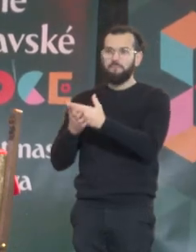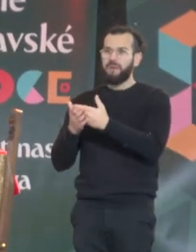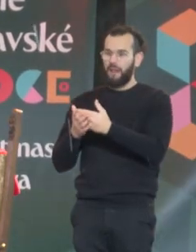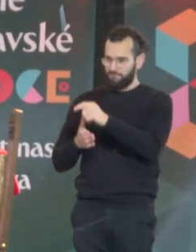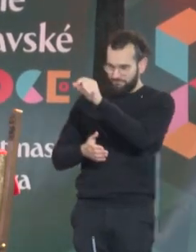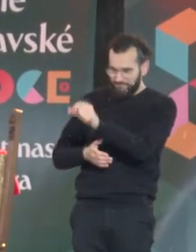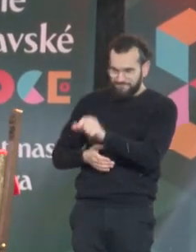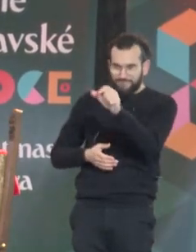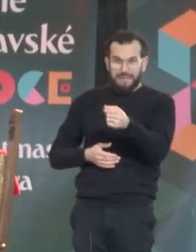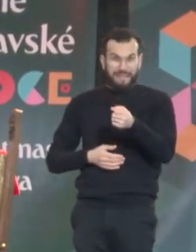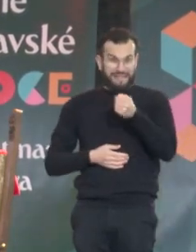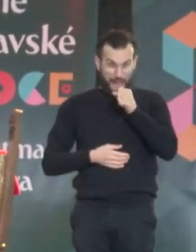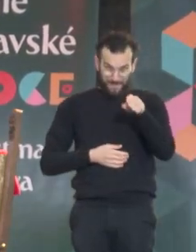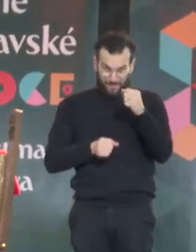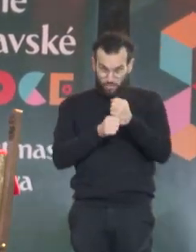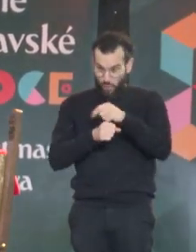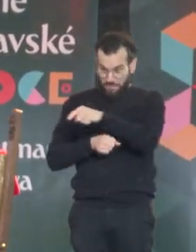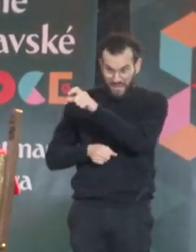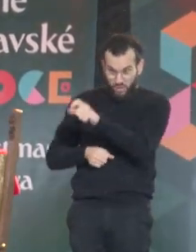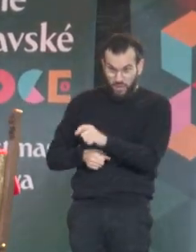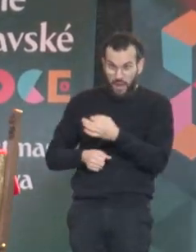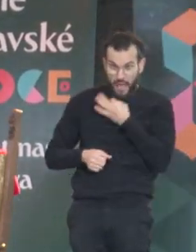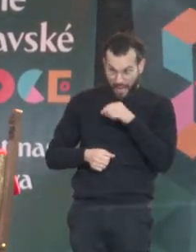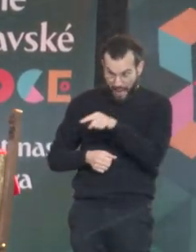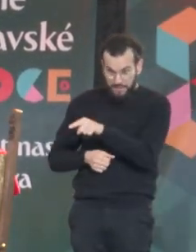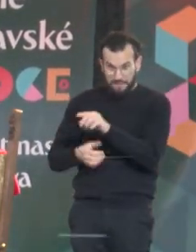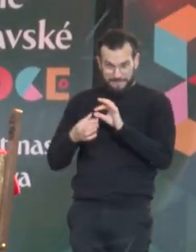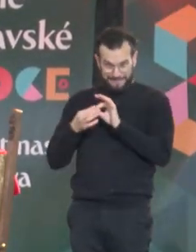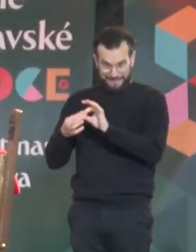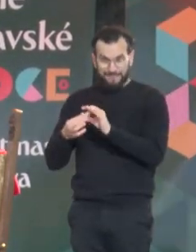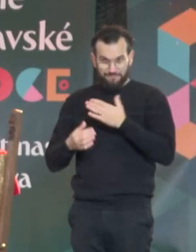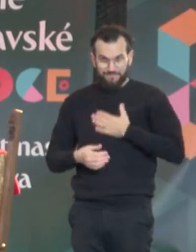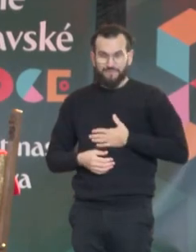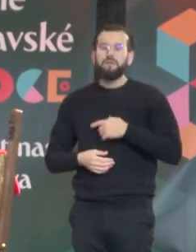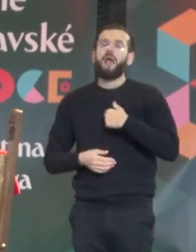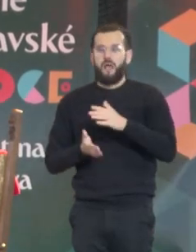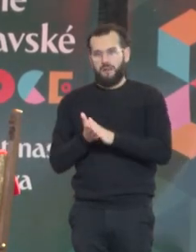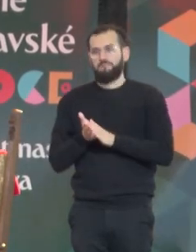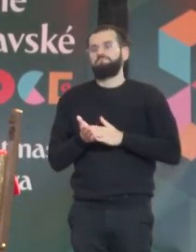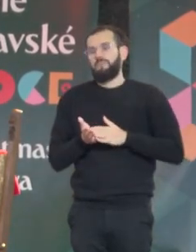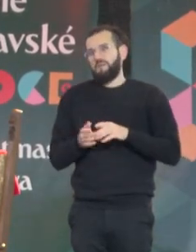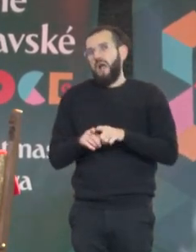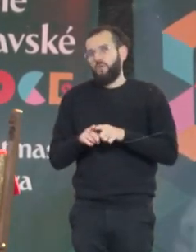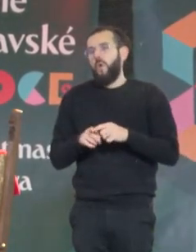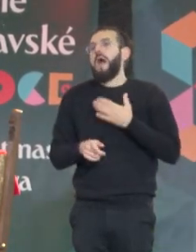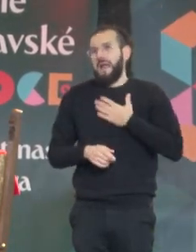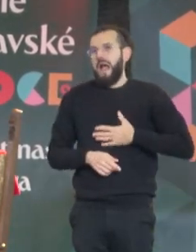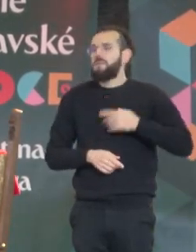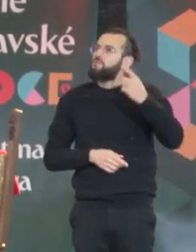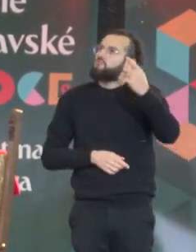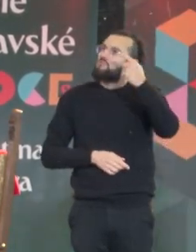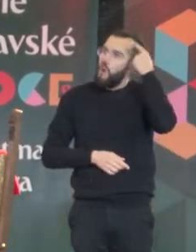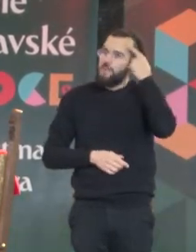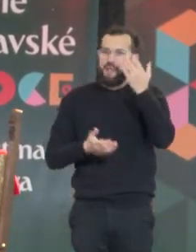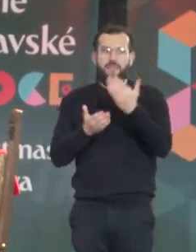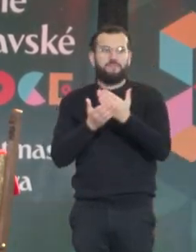aj nejaké iné obľúbené, na ktoré rád spomínate? Rád spomínam na rozprávky, ktoré som napríklad nerobil ja, ako